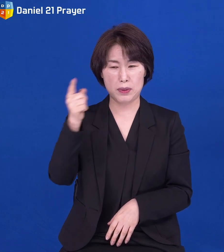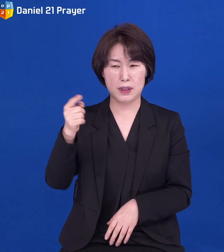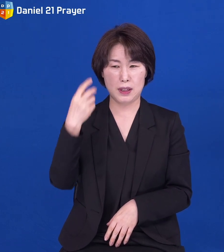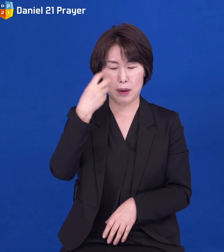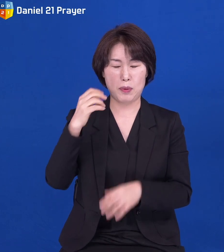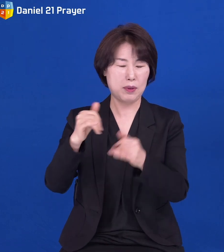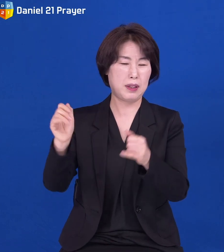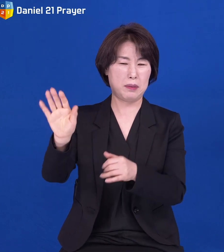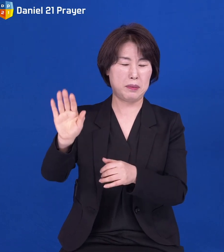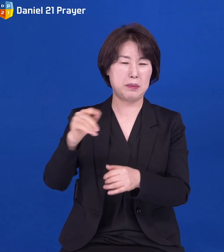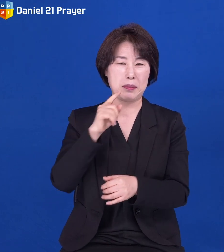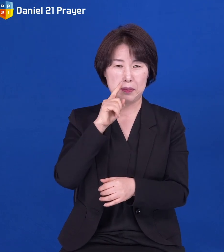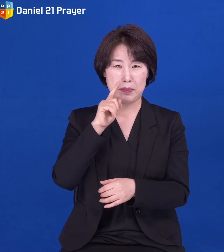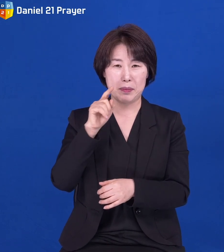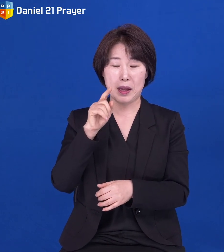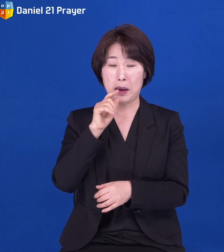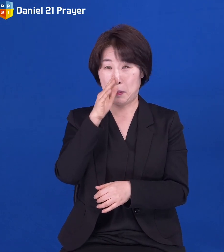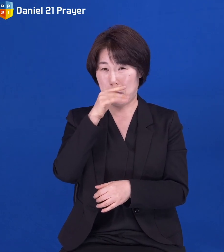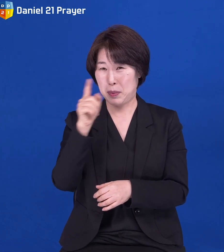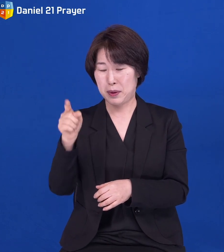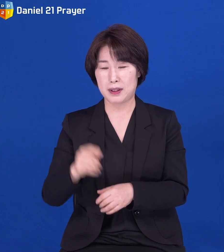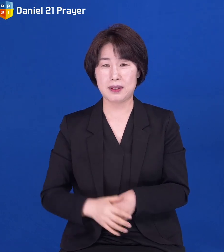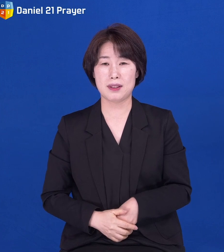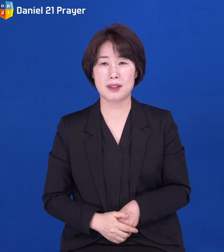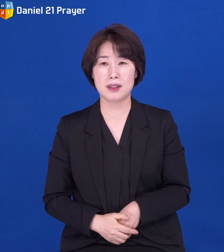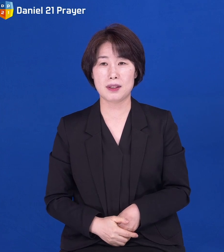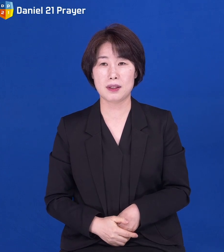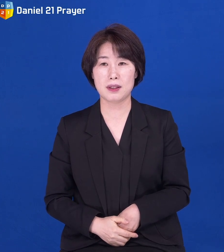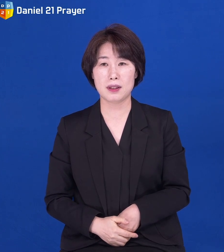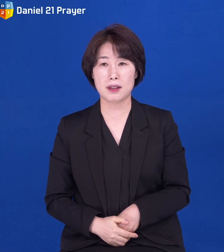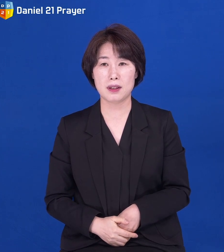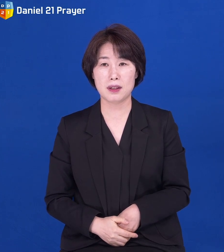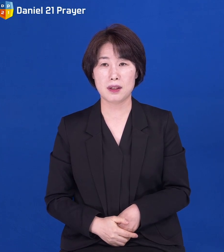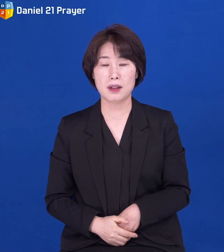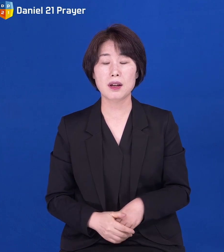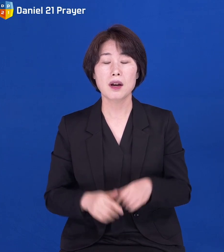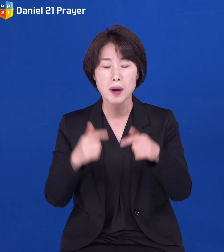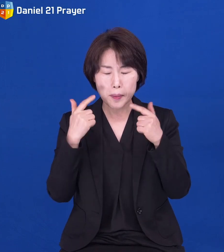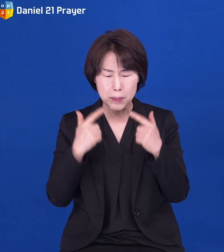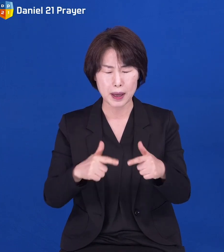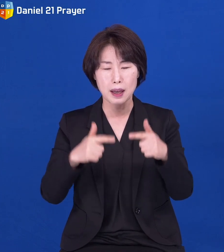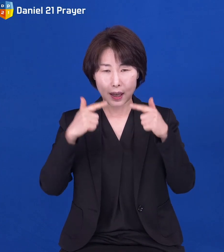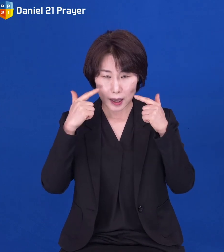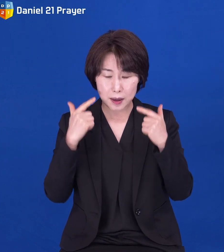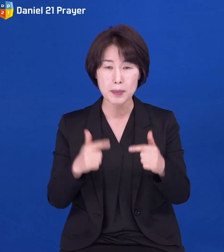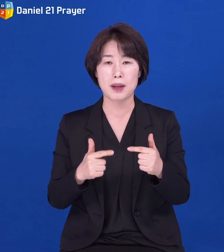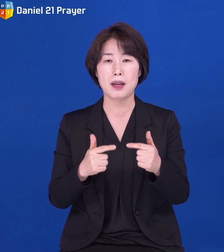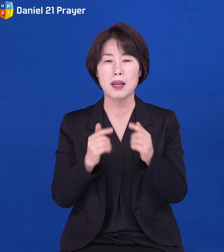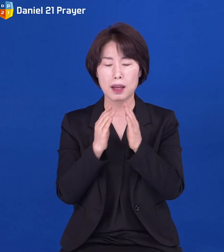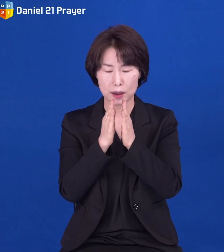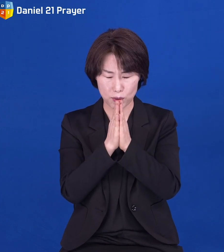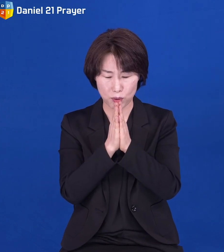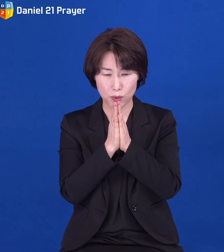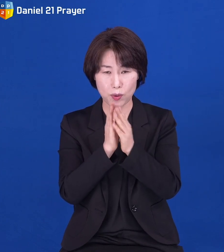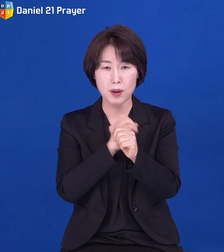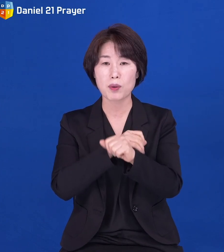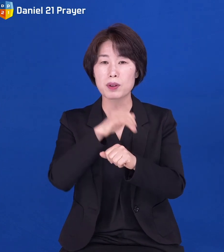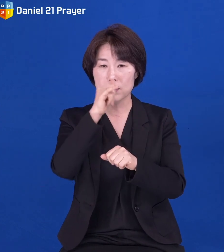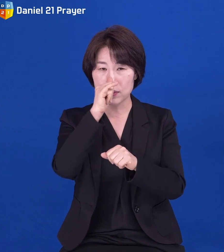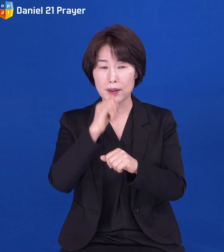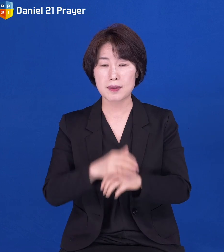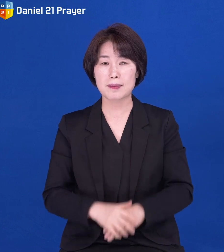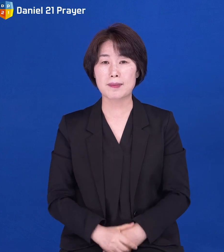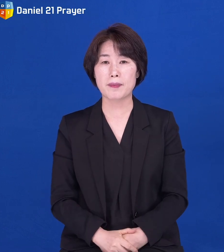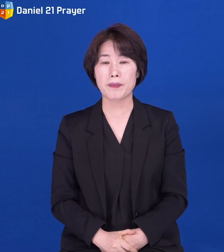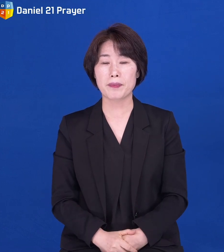아유 바보 이러면서 막 이렇게 했는데 정말 저는 매 순간 그렇게 기도하거든요. 정말 긴장되고 떨릴 때 항상 늘 기도하면서